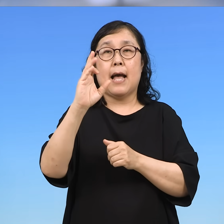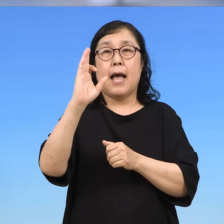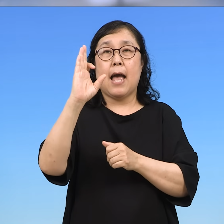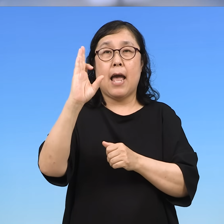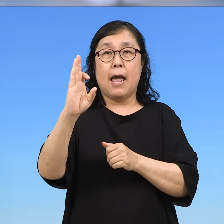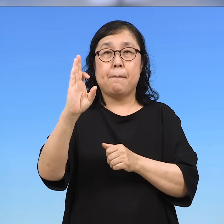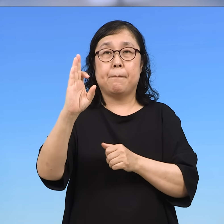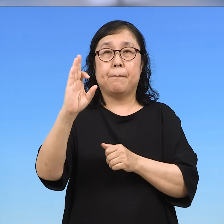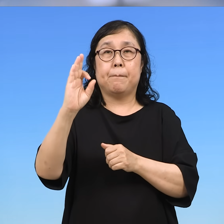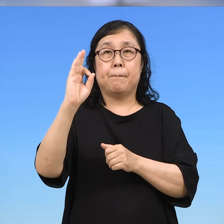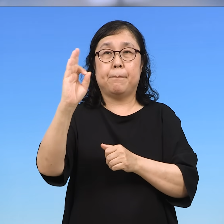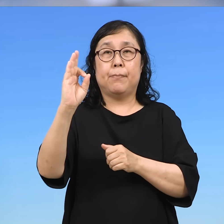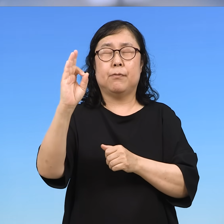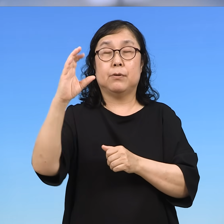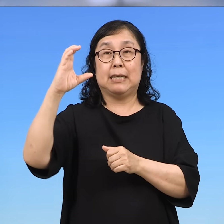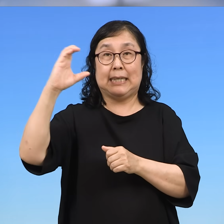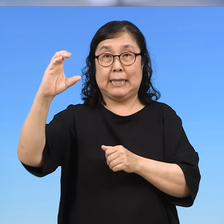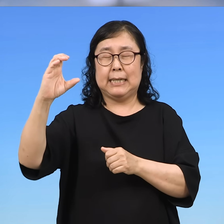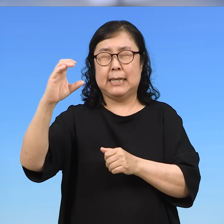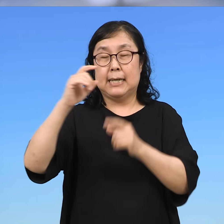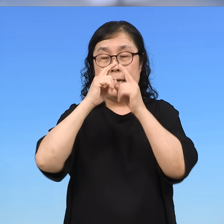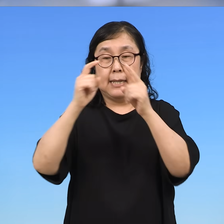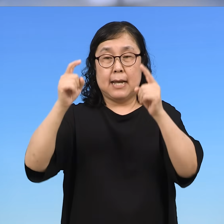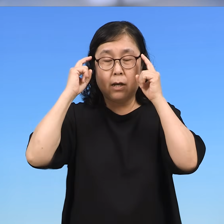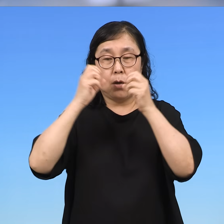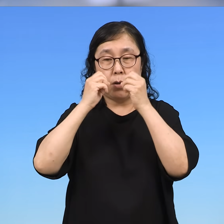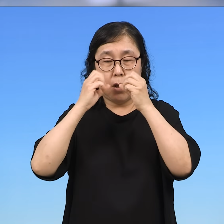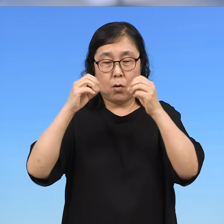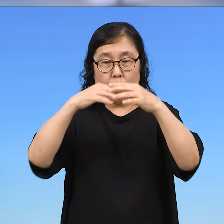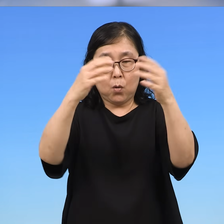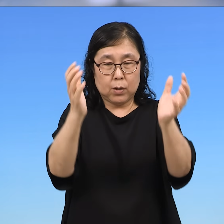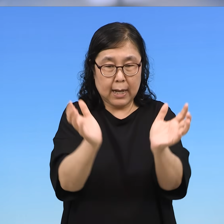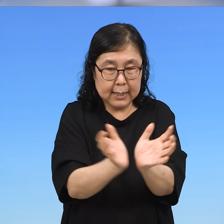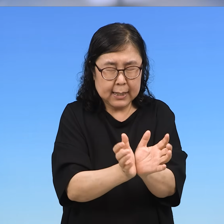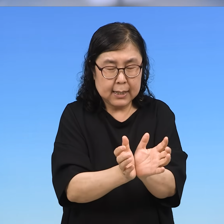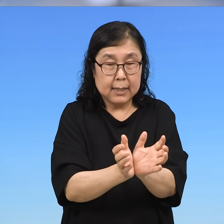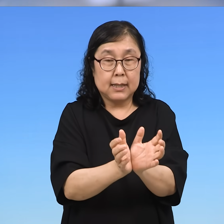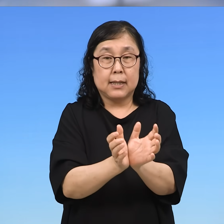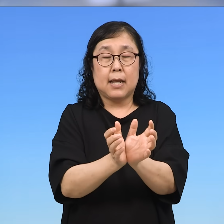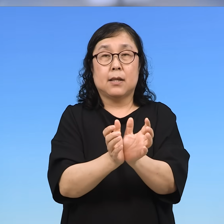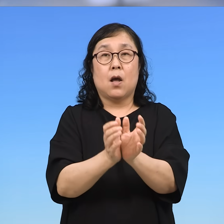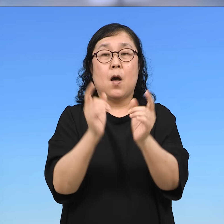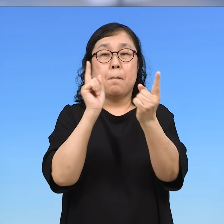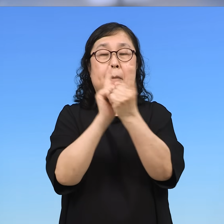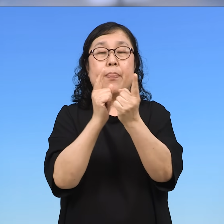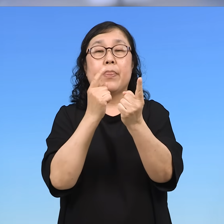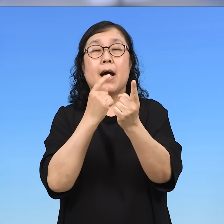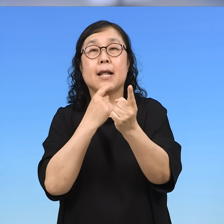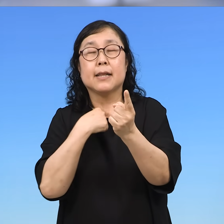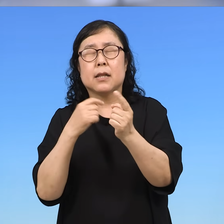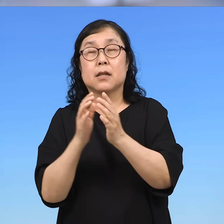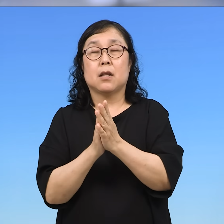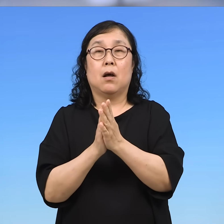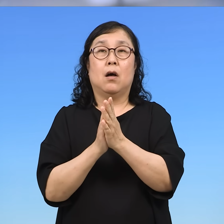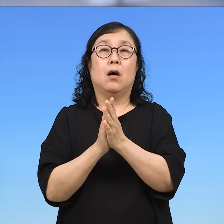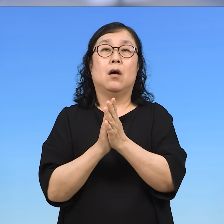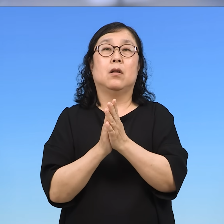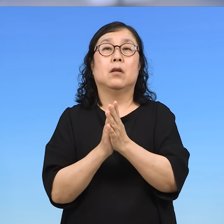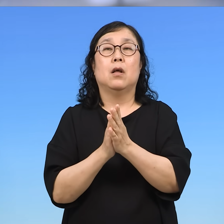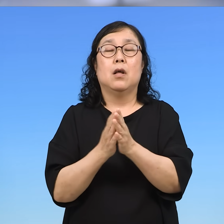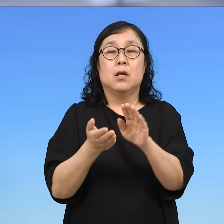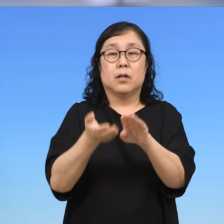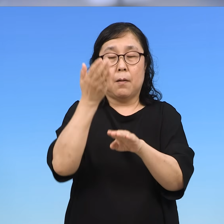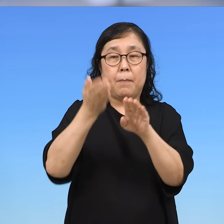그 대학교 들어가서 선교단체에서 만났던 그 캠퍼스에서 만났던 그 선배님을 통해 꾸지람을 듣고 어떨 때는 막 두들겨